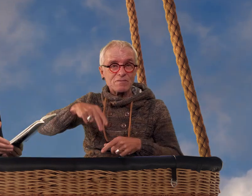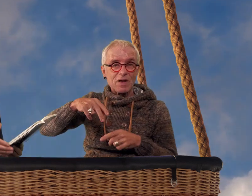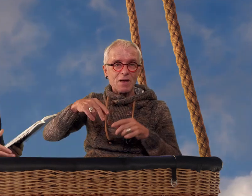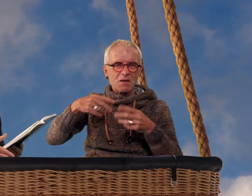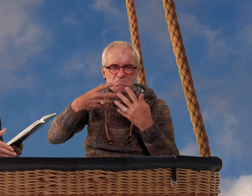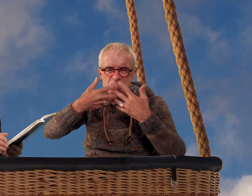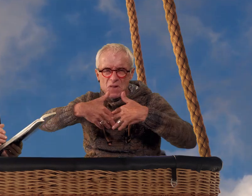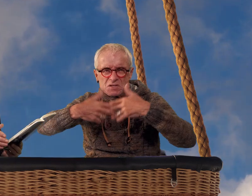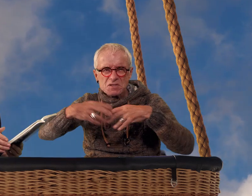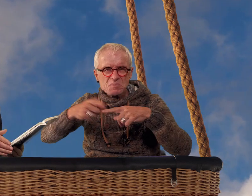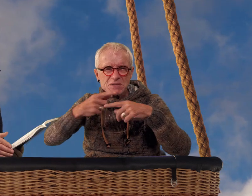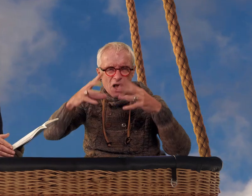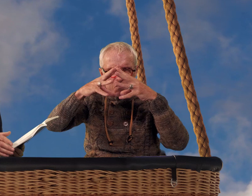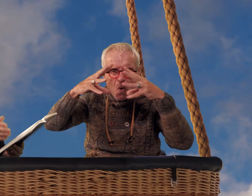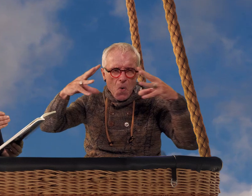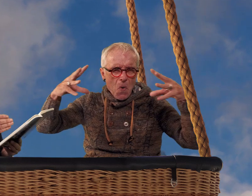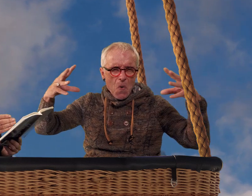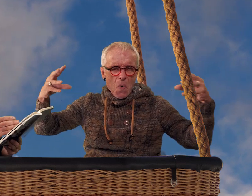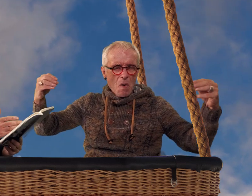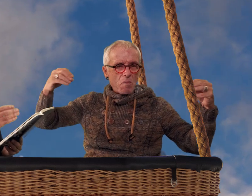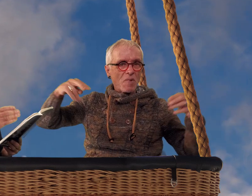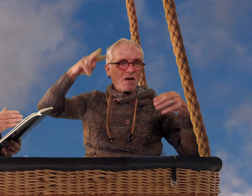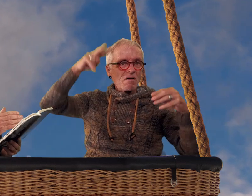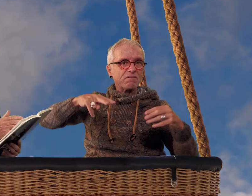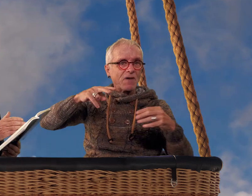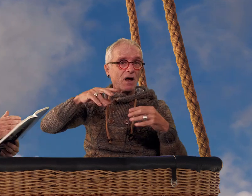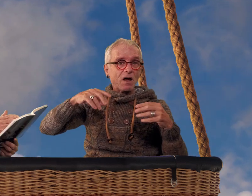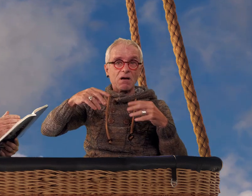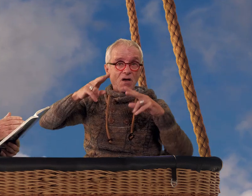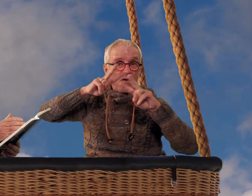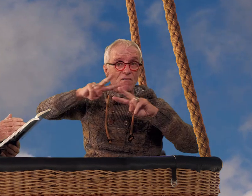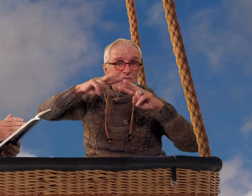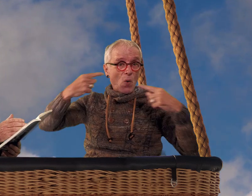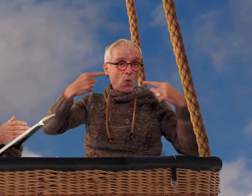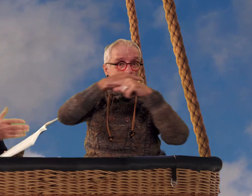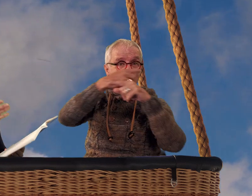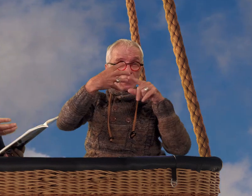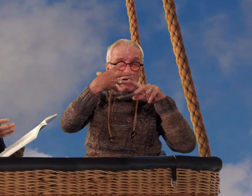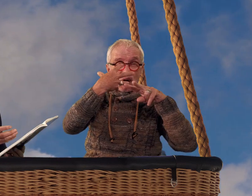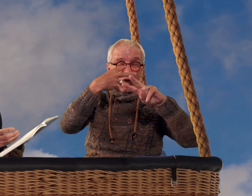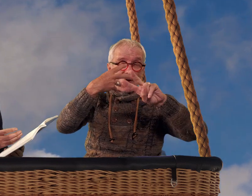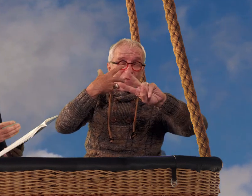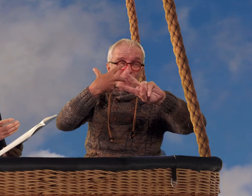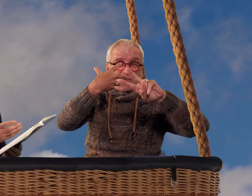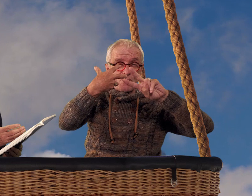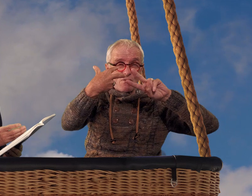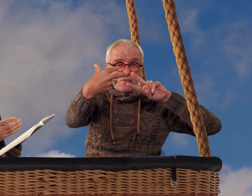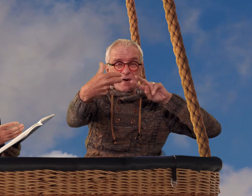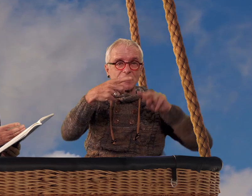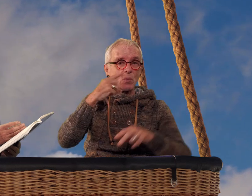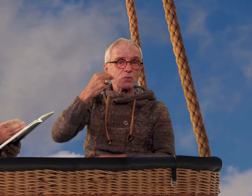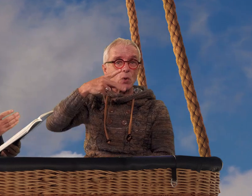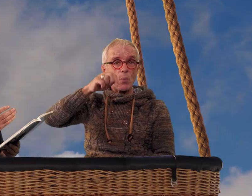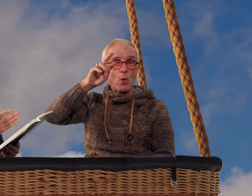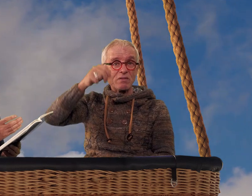appareil aérien de forme oblongue s'est manifestement dirigé contre le vent. M. Petain a imaginé de